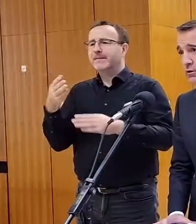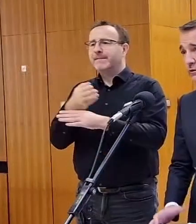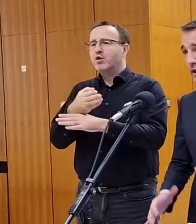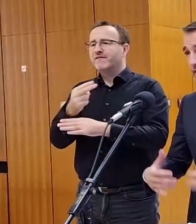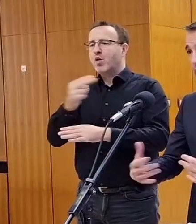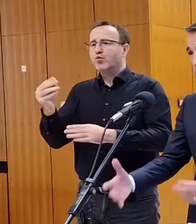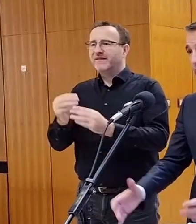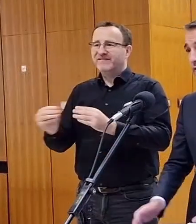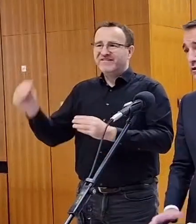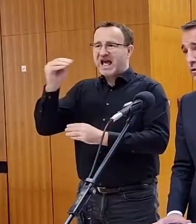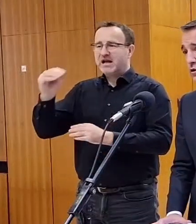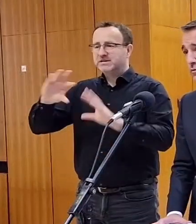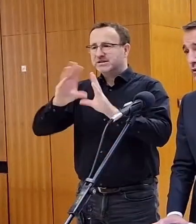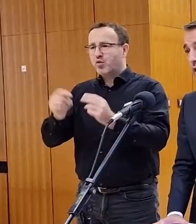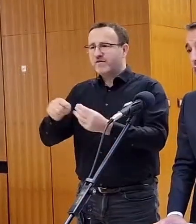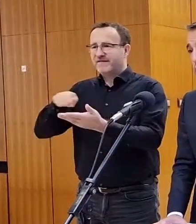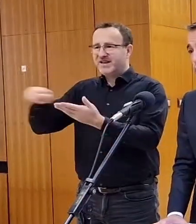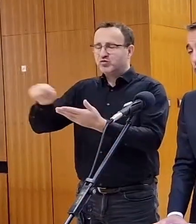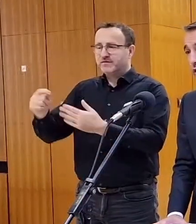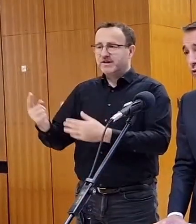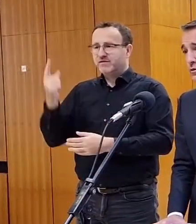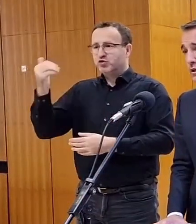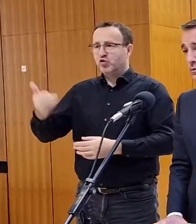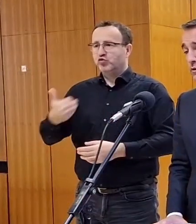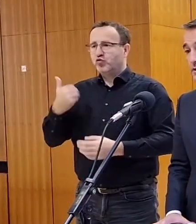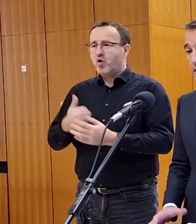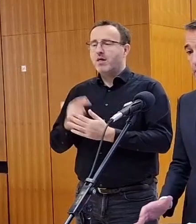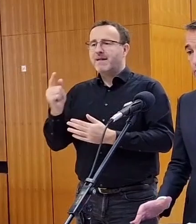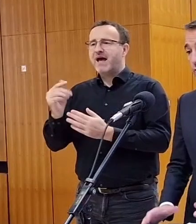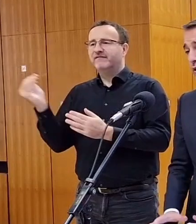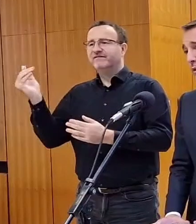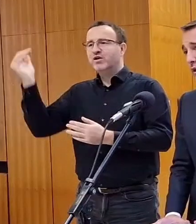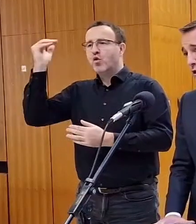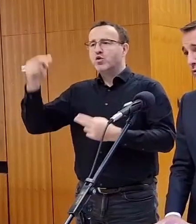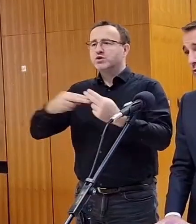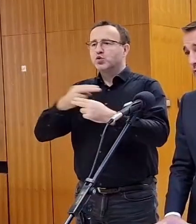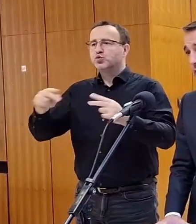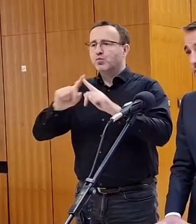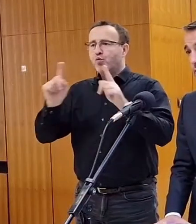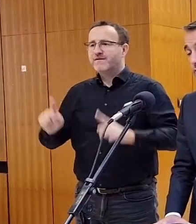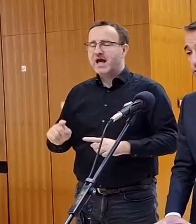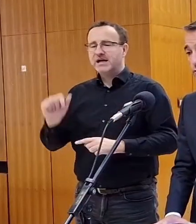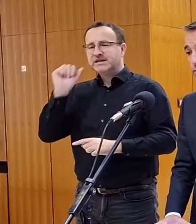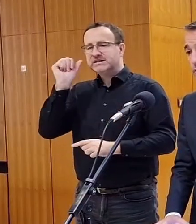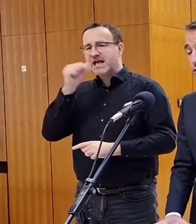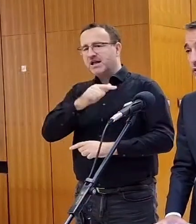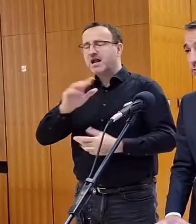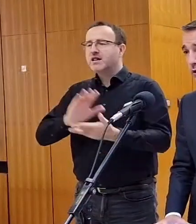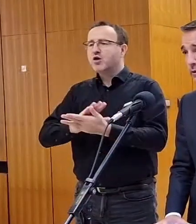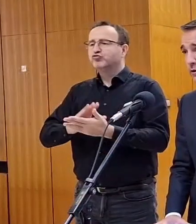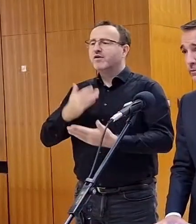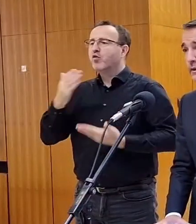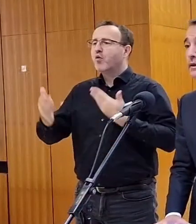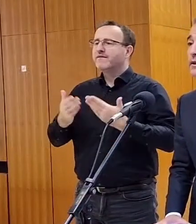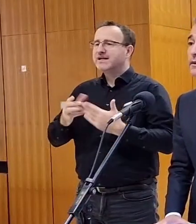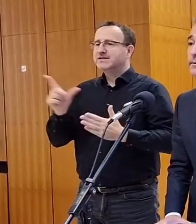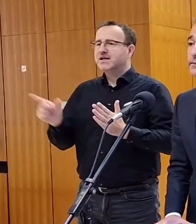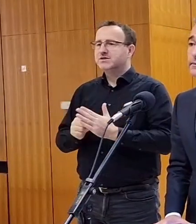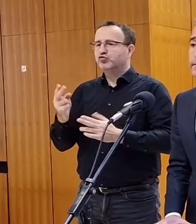viacej celkové na financovanie vysokých škôl. Budú tu výkonnostné zmluvy, zajtra o tom budem na tlačovej konferencii hovoriť spolu s pánom štátnym